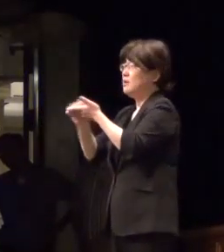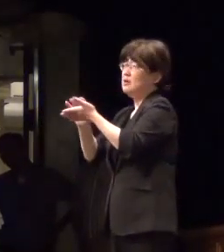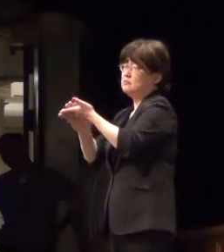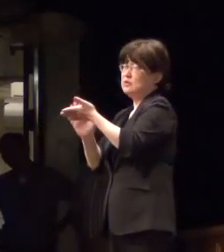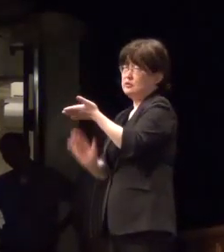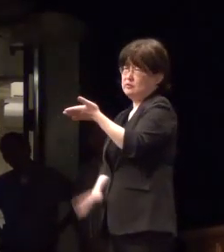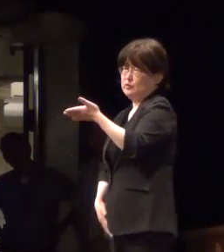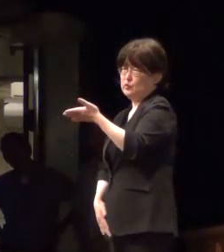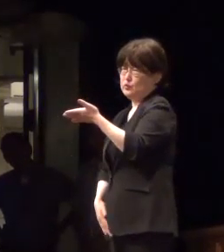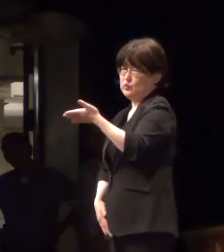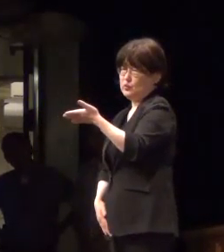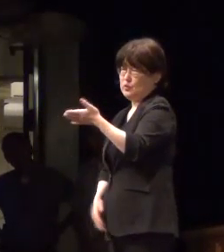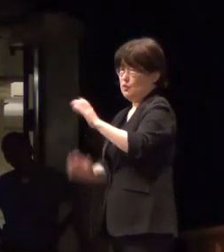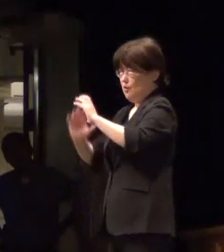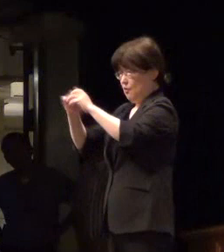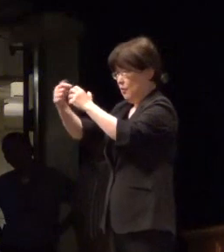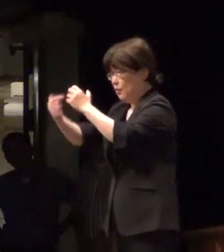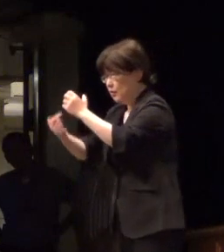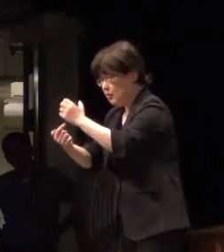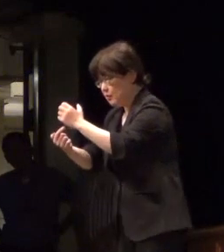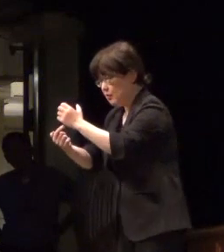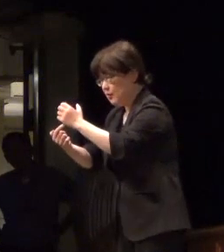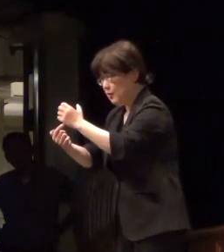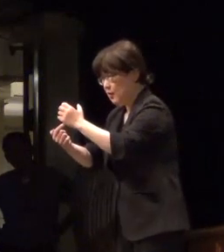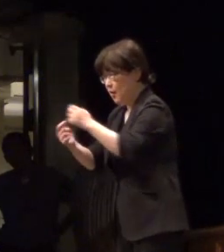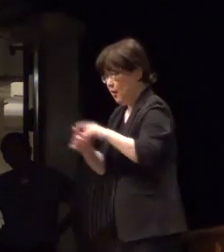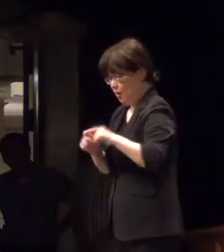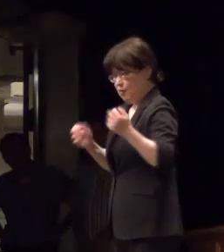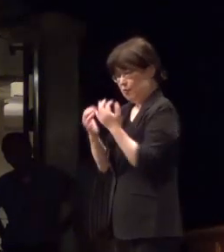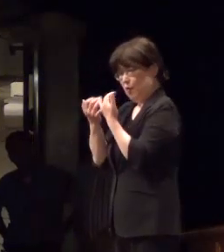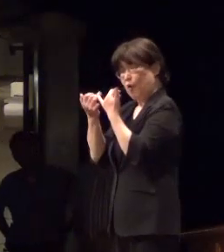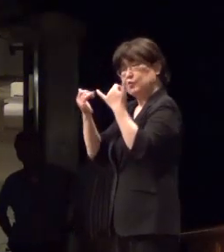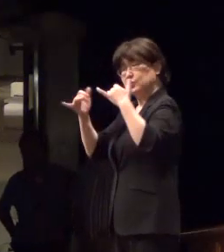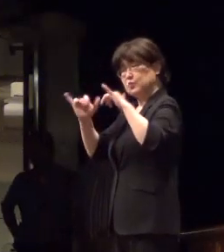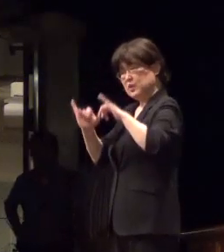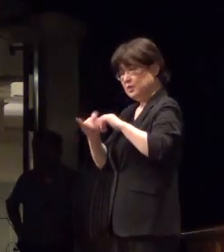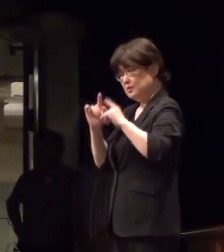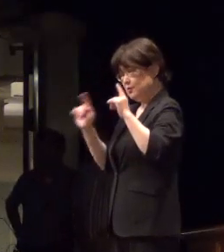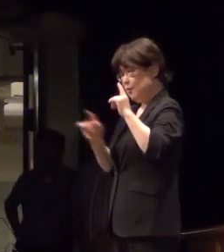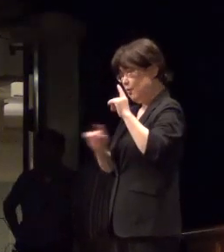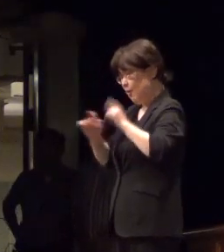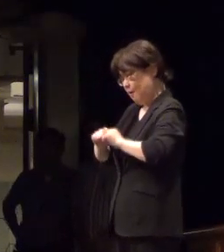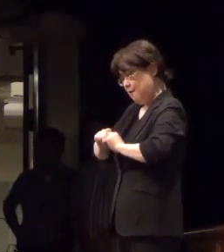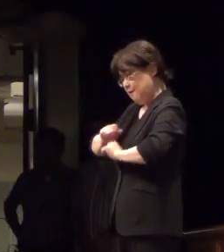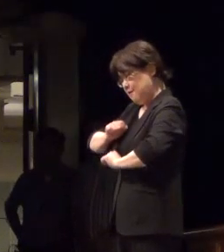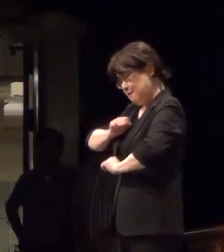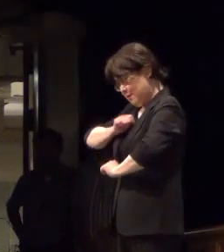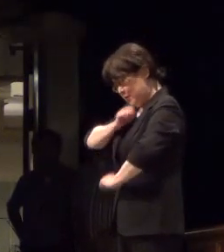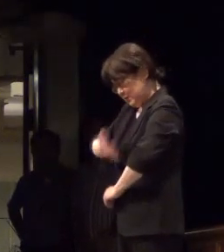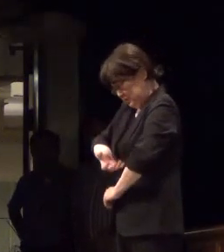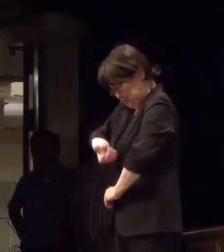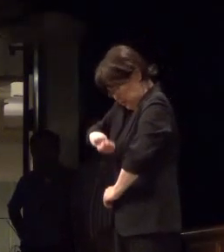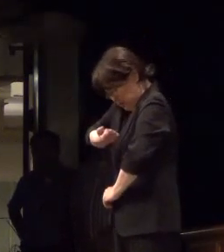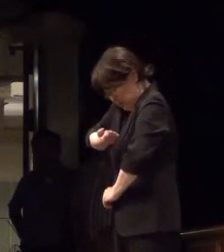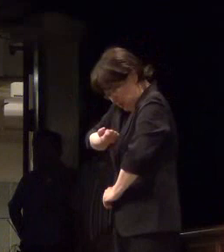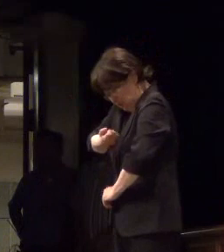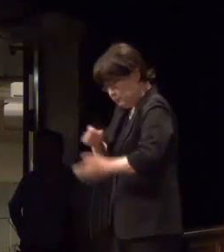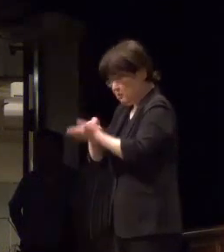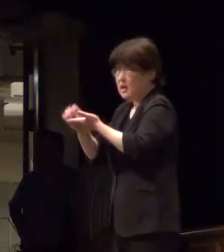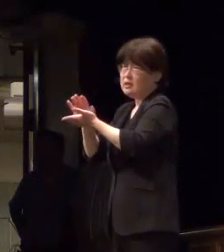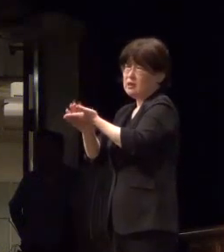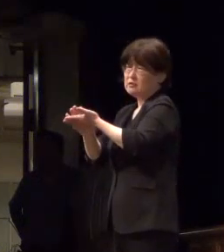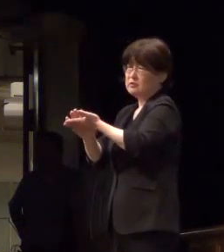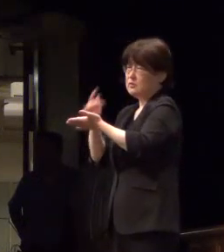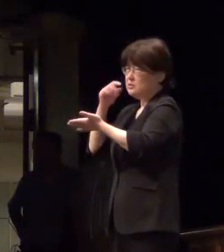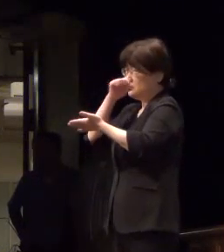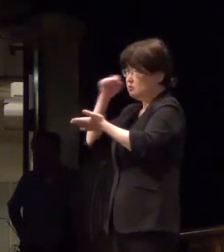し、諸国民の公正と真偽に信頼すると言っているんです。大変素晴らしい私は憲法だと